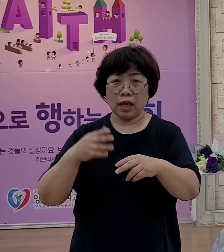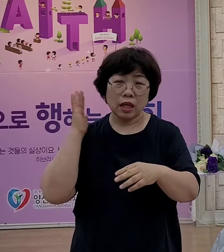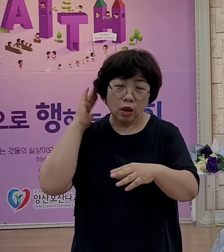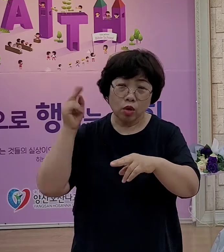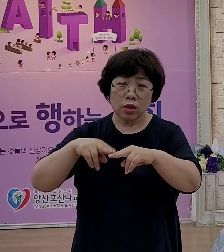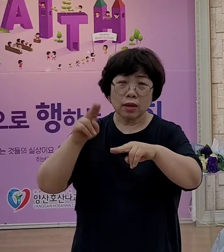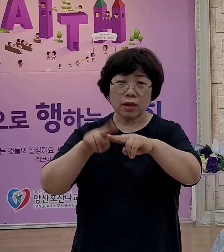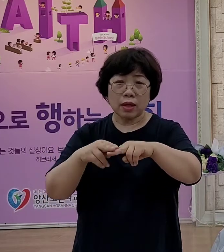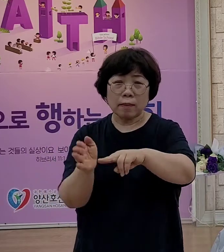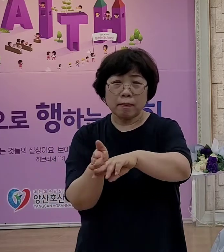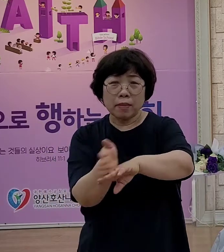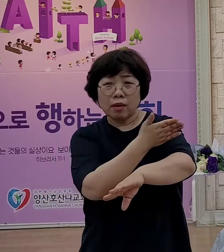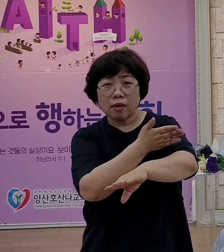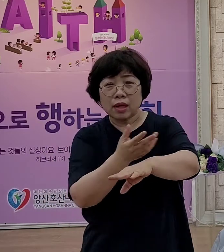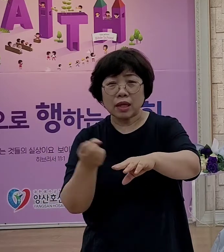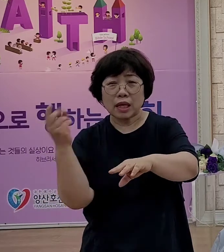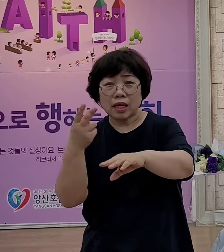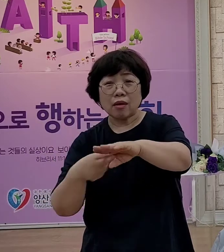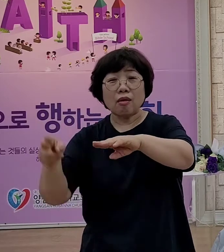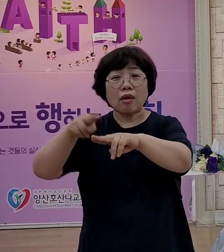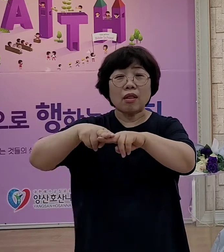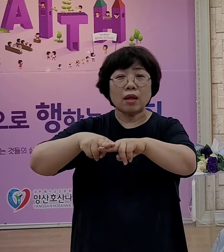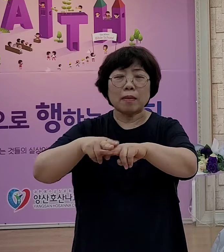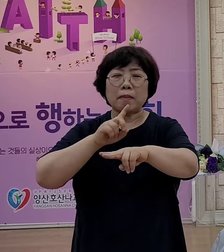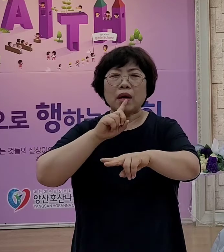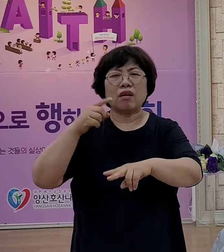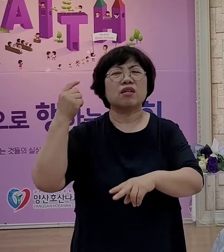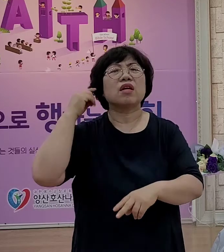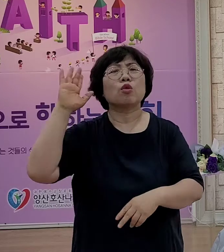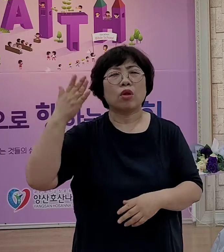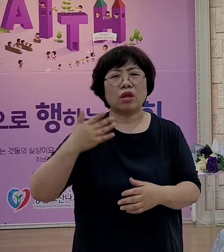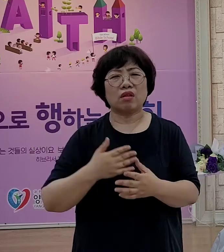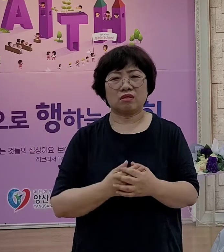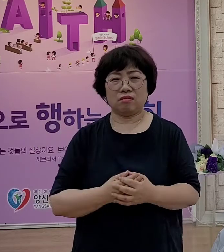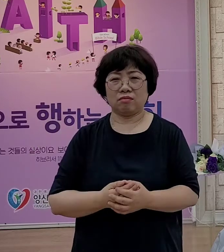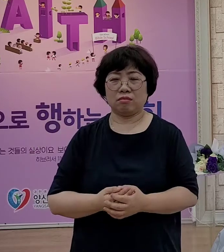다시 취임한다는 말이 엊그제 이야기입니다.